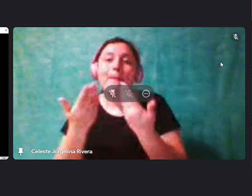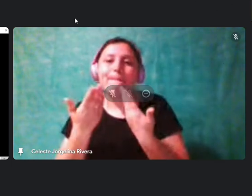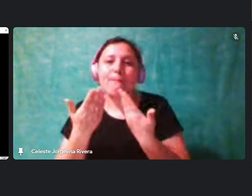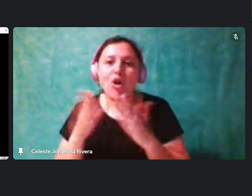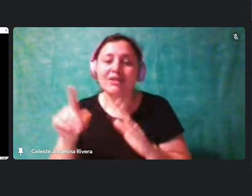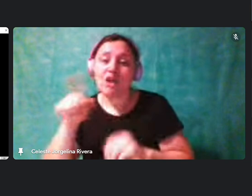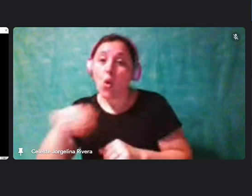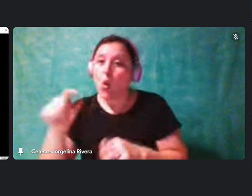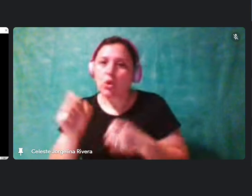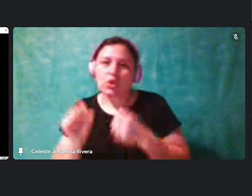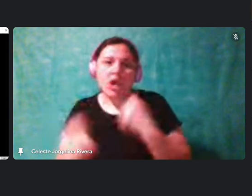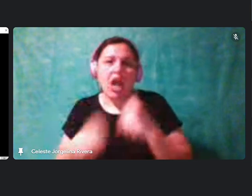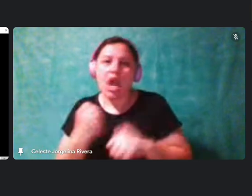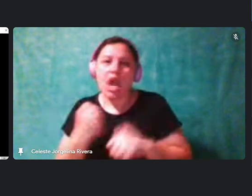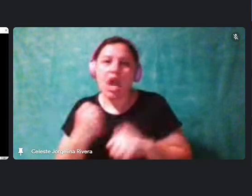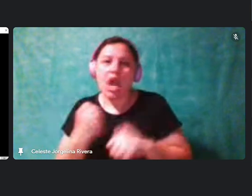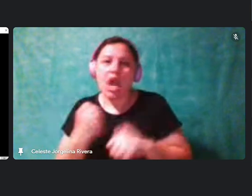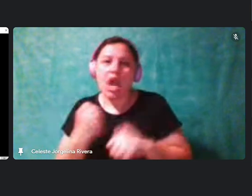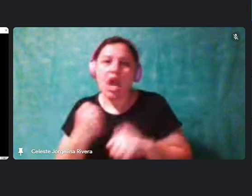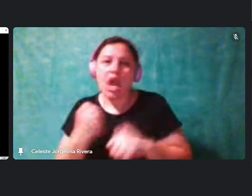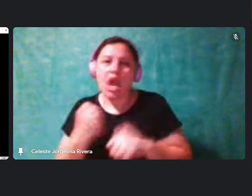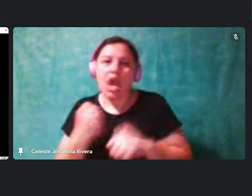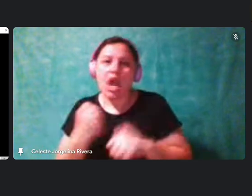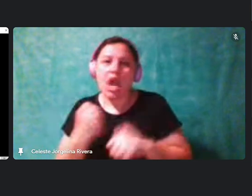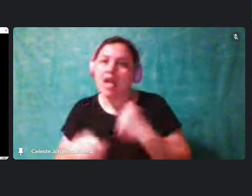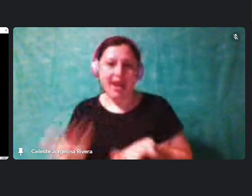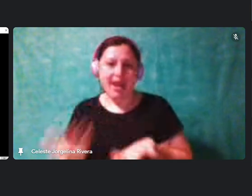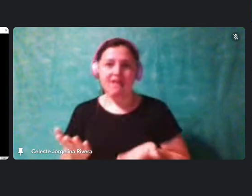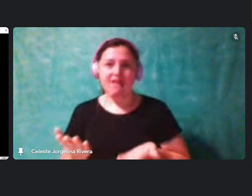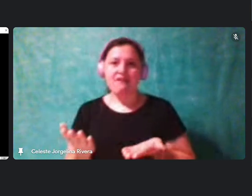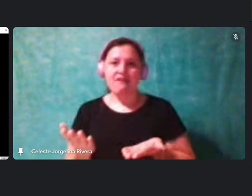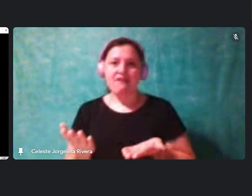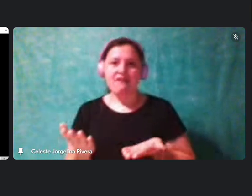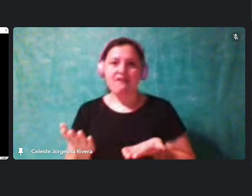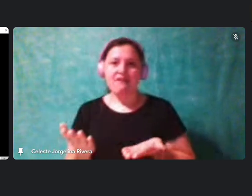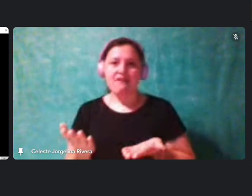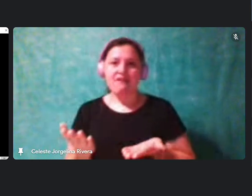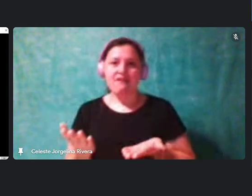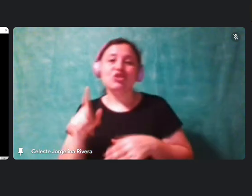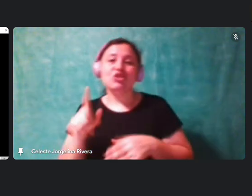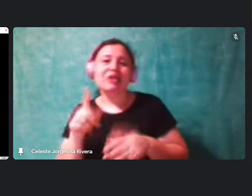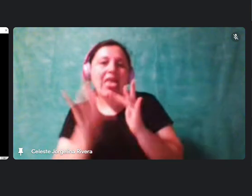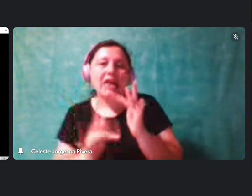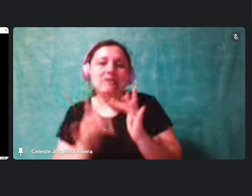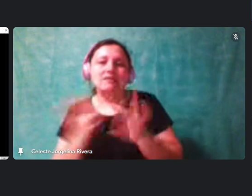para nosotros, porque nosotros estamos tomando presenciales,